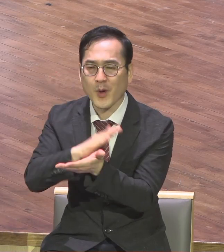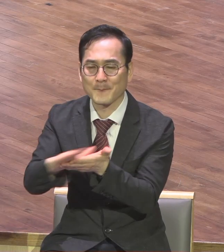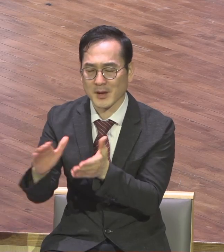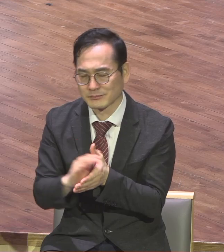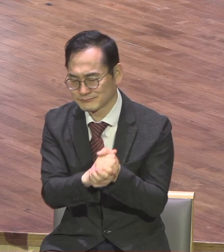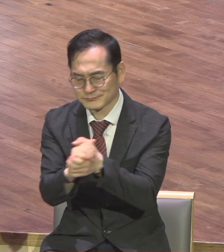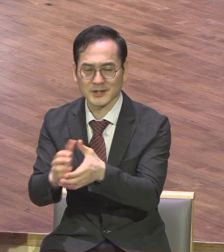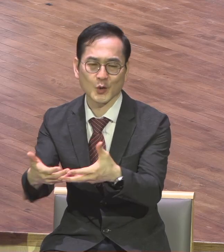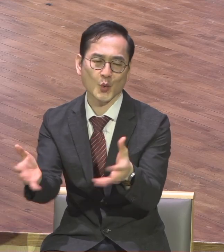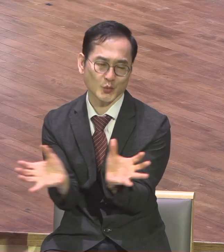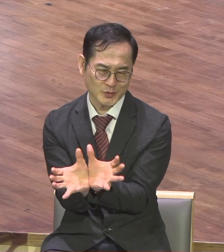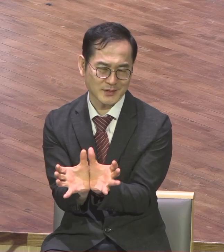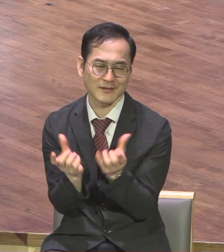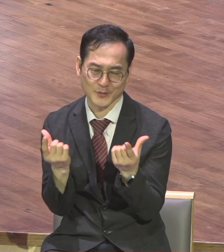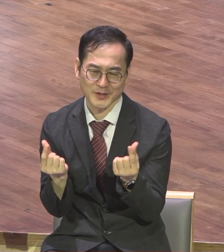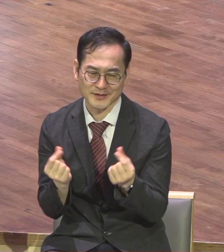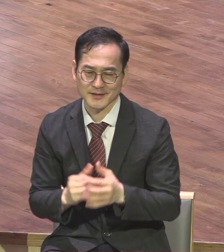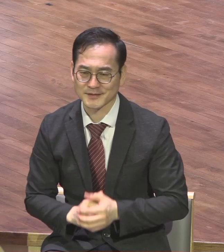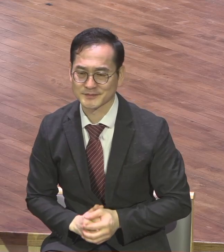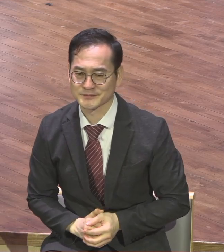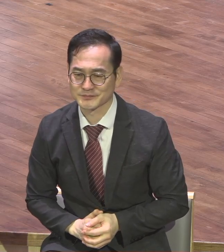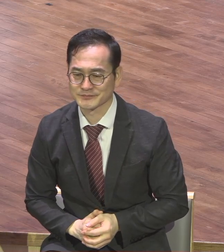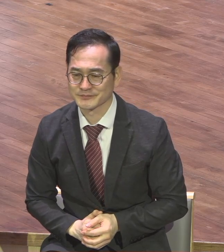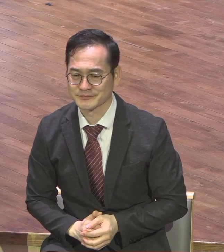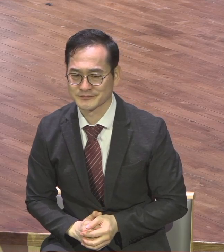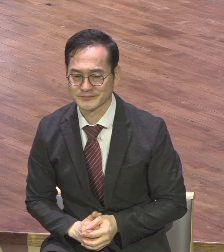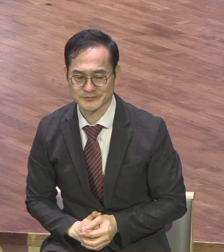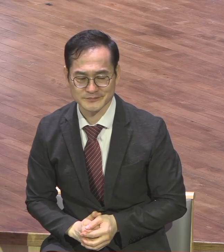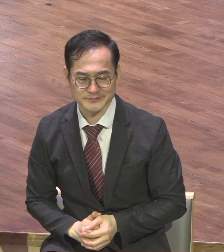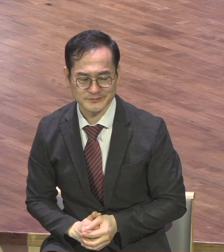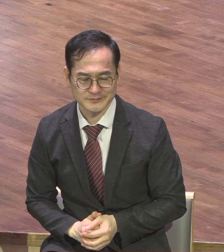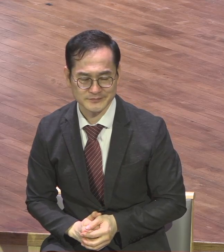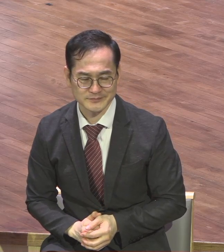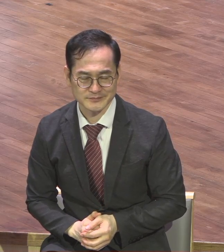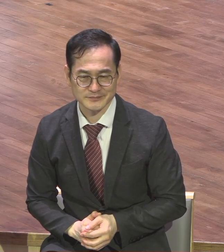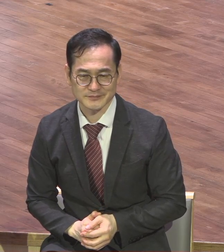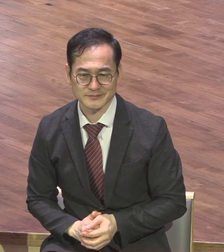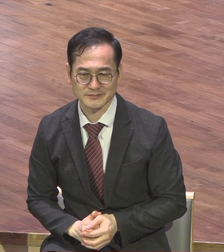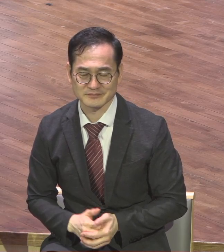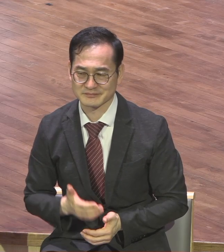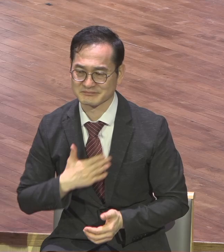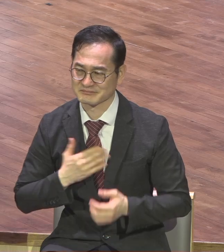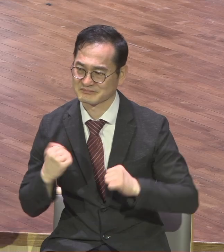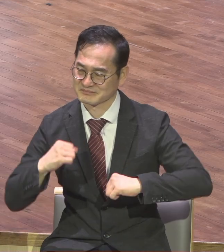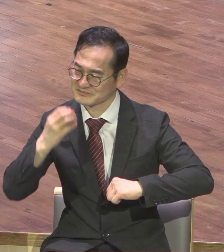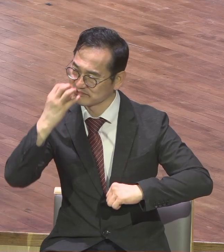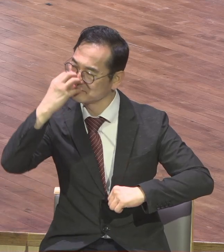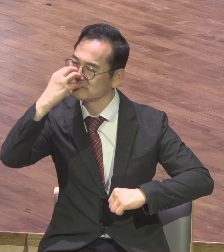우리는 창세기 3장의 자기중심적 생각에서 완전히 벗어나야 됩니다.